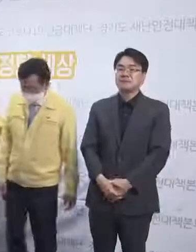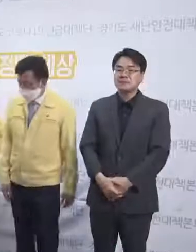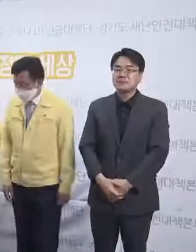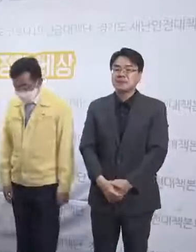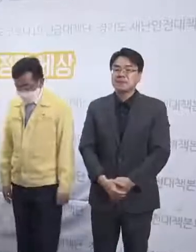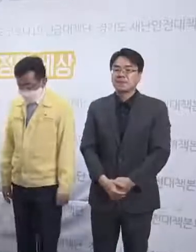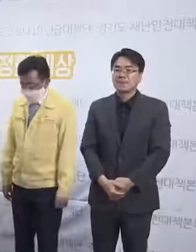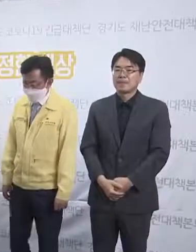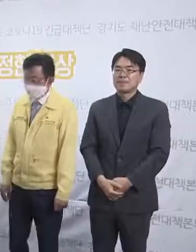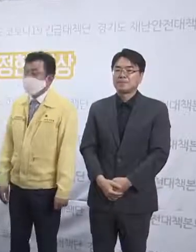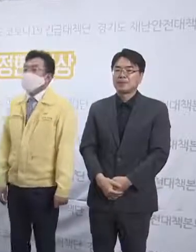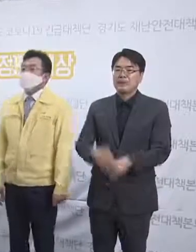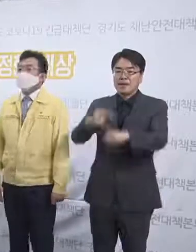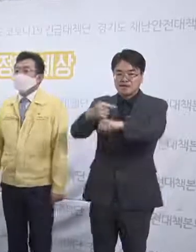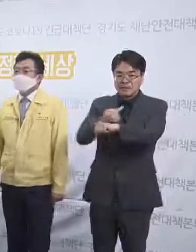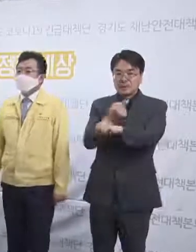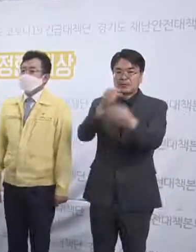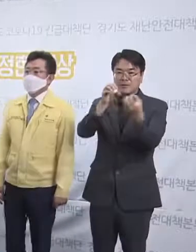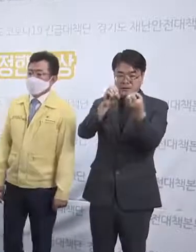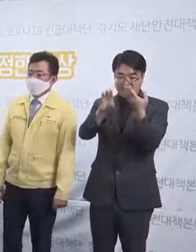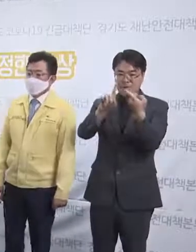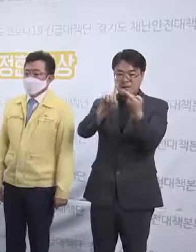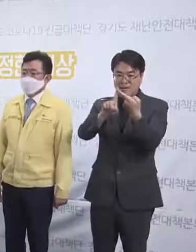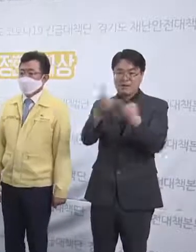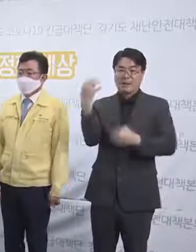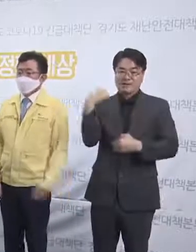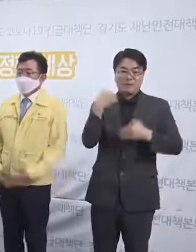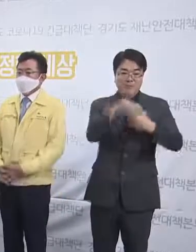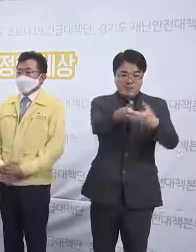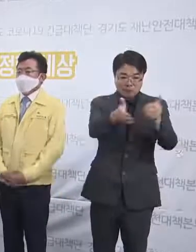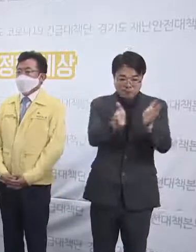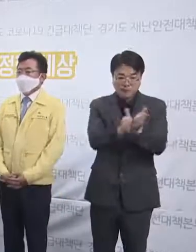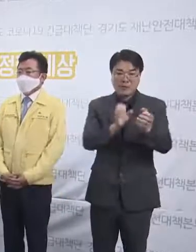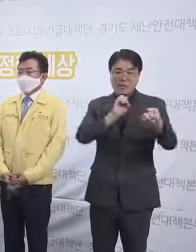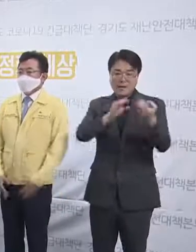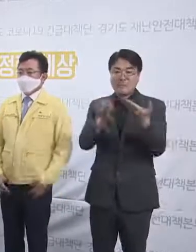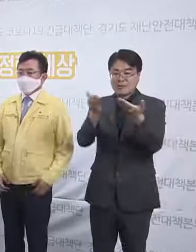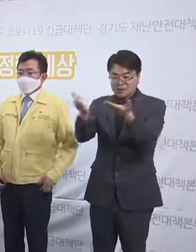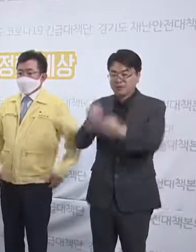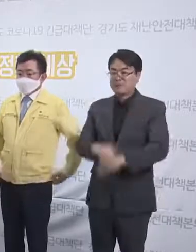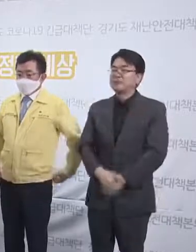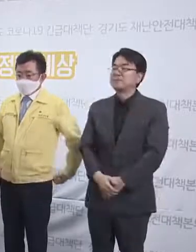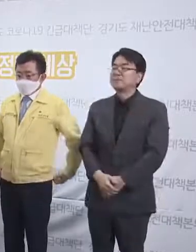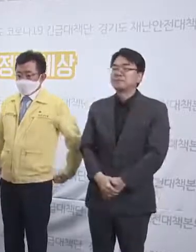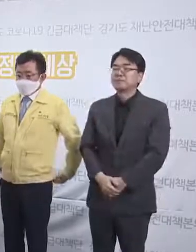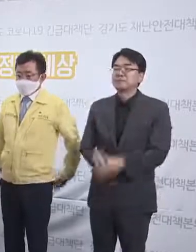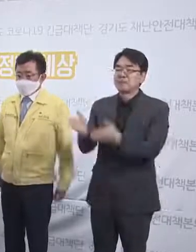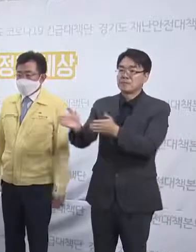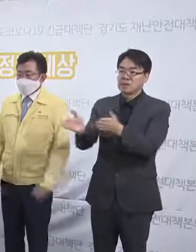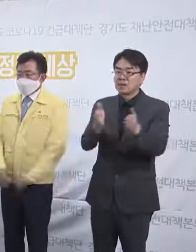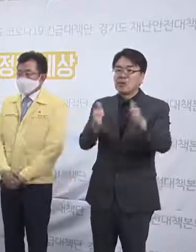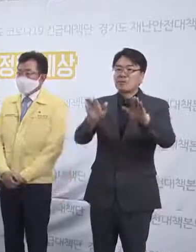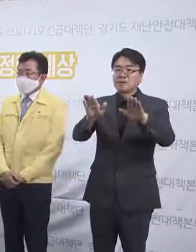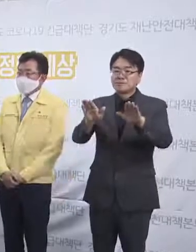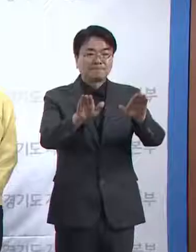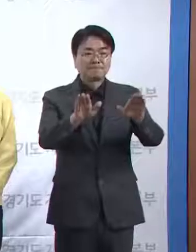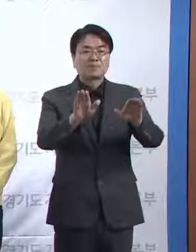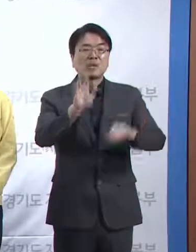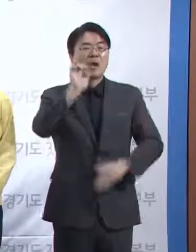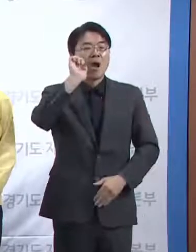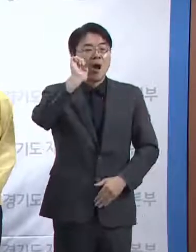이후 답변드리지 못한 질문은 관련 부서에서 개별 답변드리도록 하겠습니다. 네, 그리고 지금 정말로